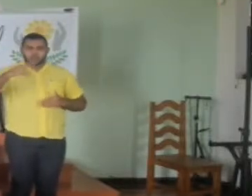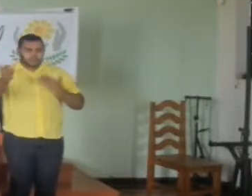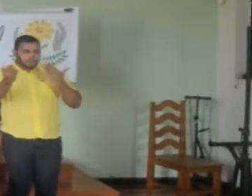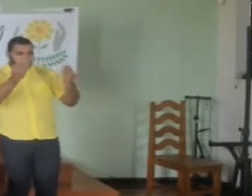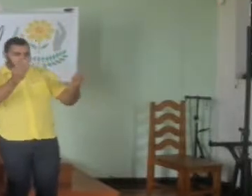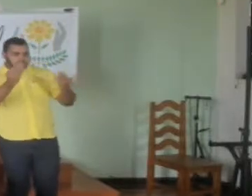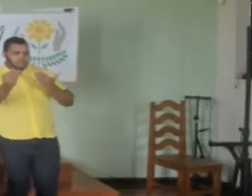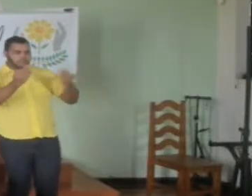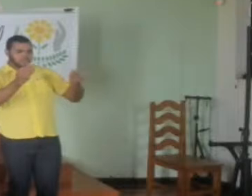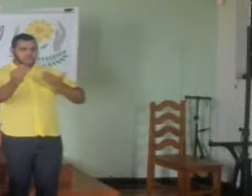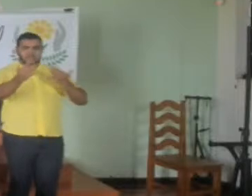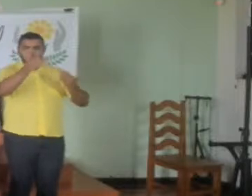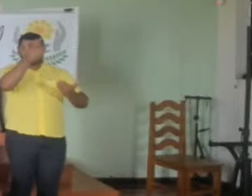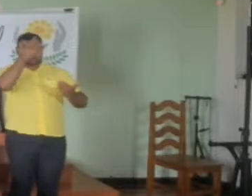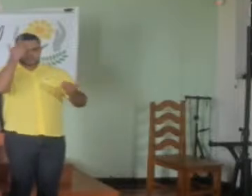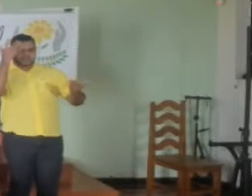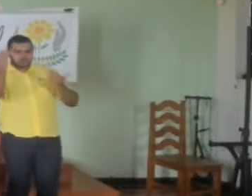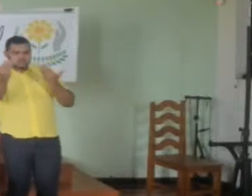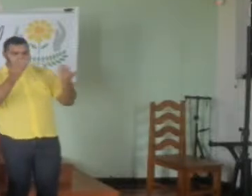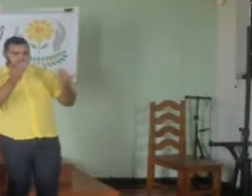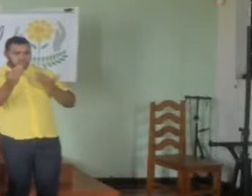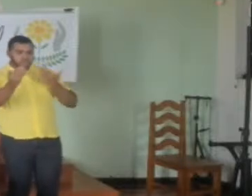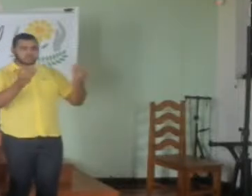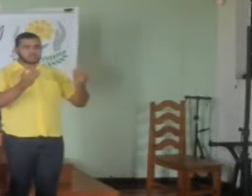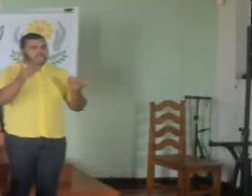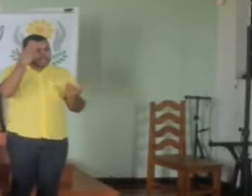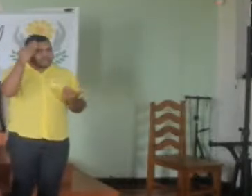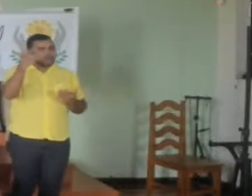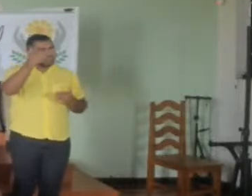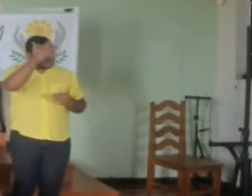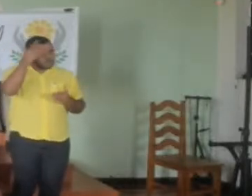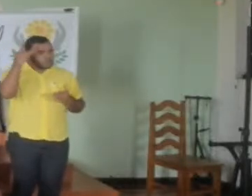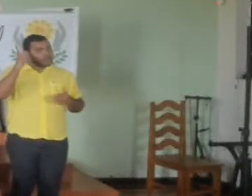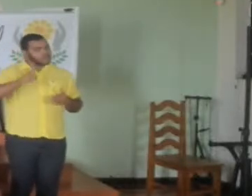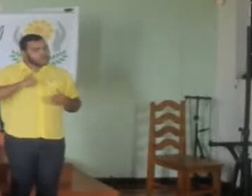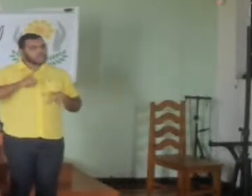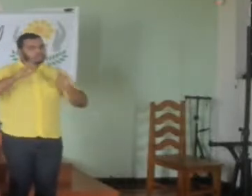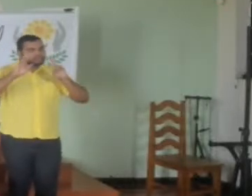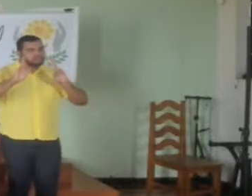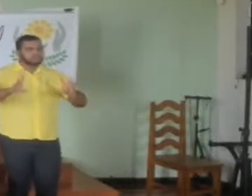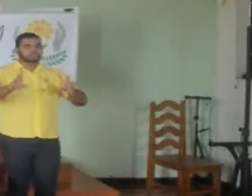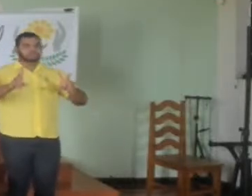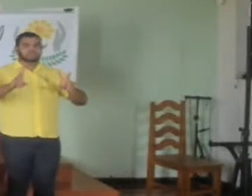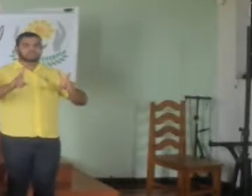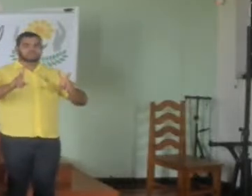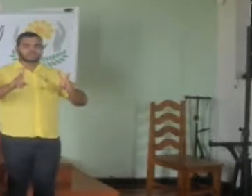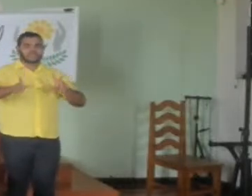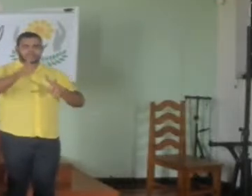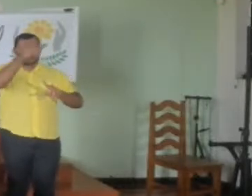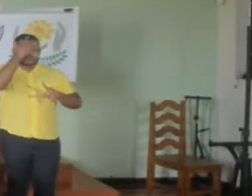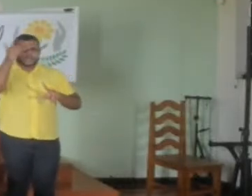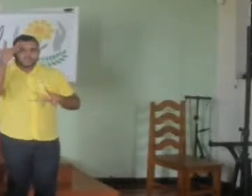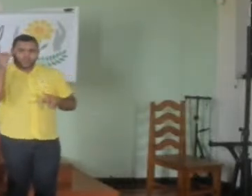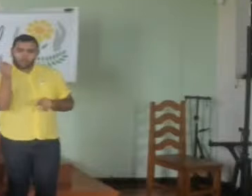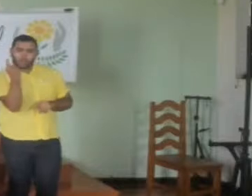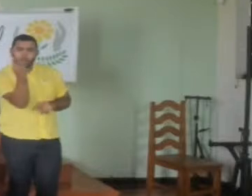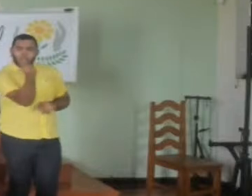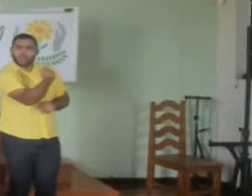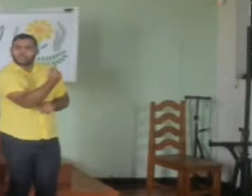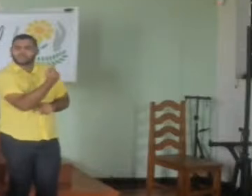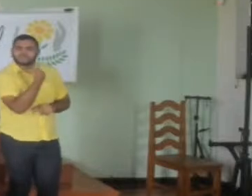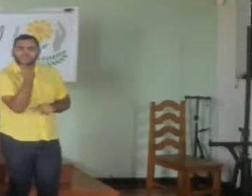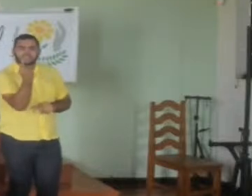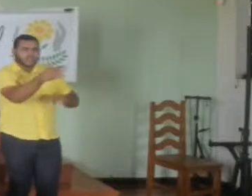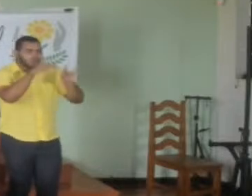ninguém. As pessoas, elas são diferentes. E é isso que as tornam únicas